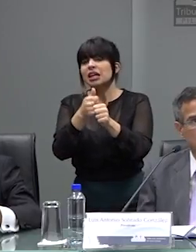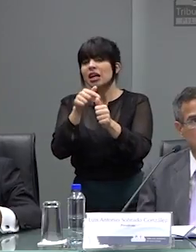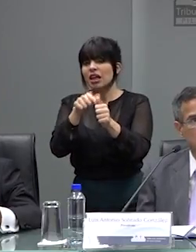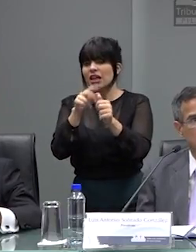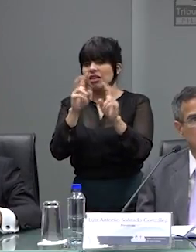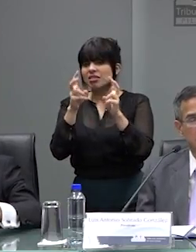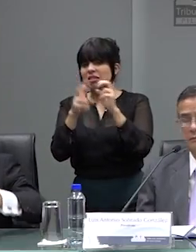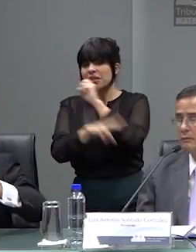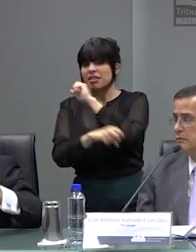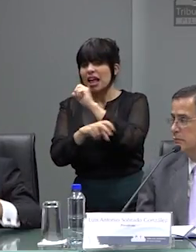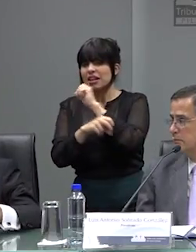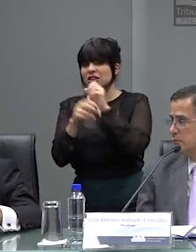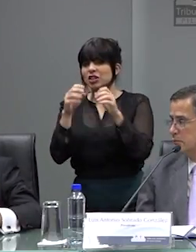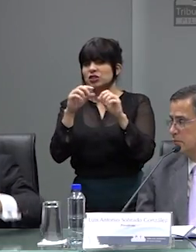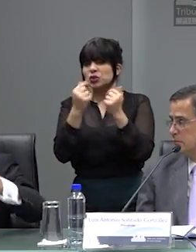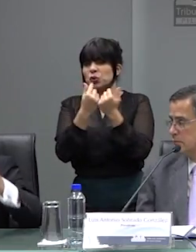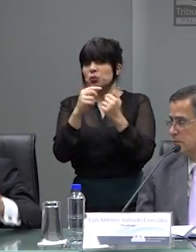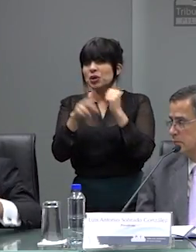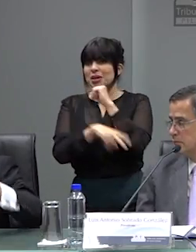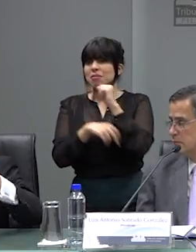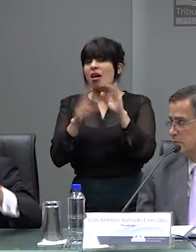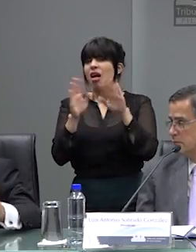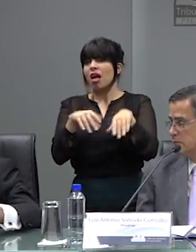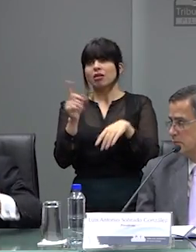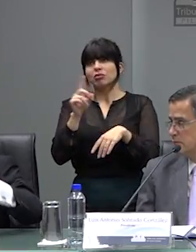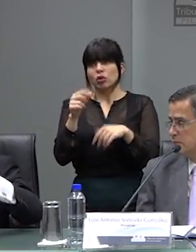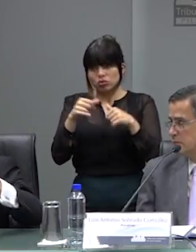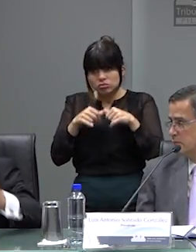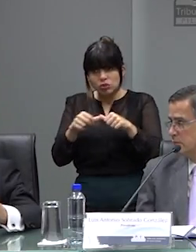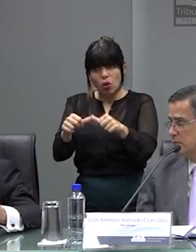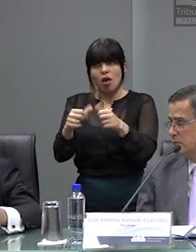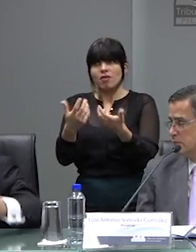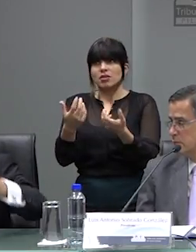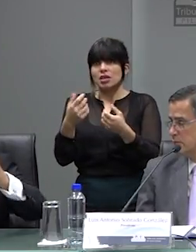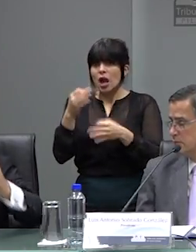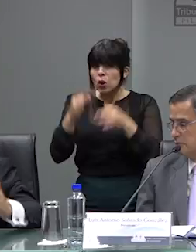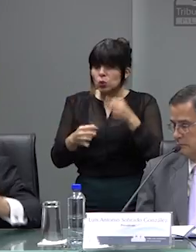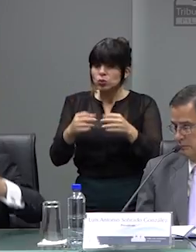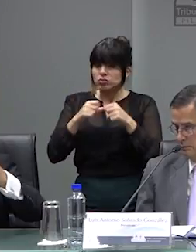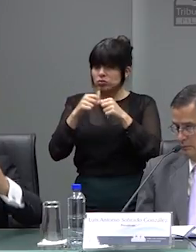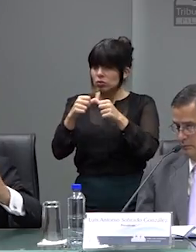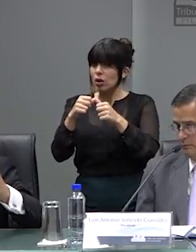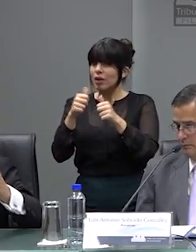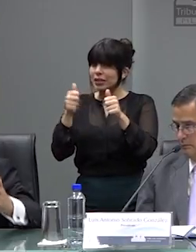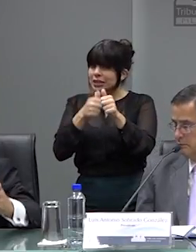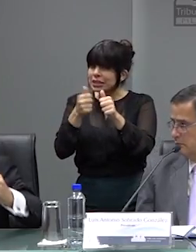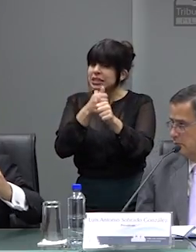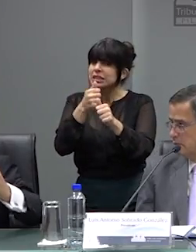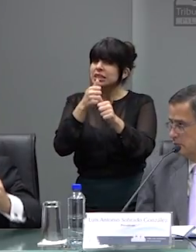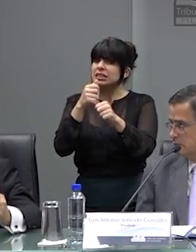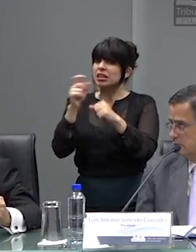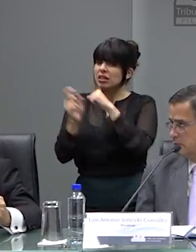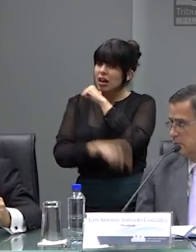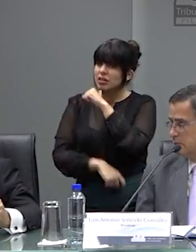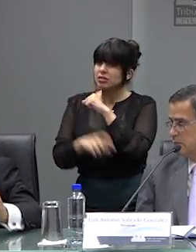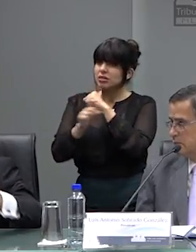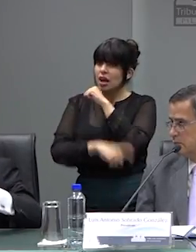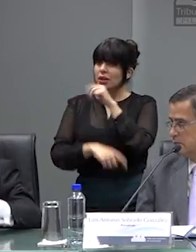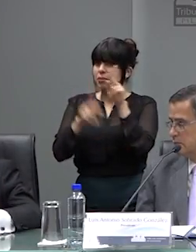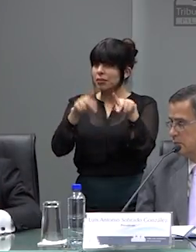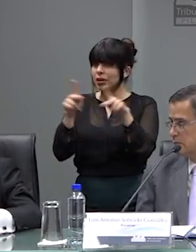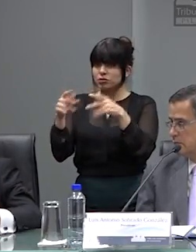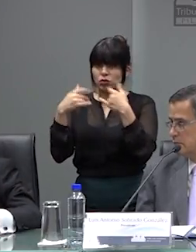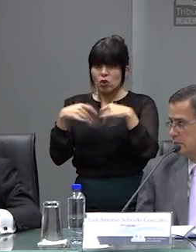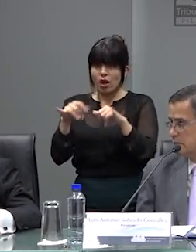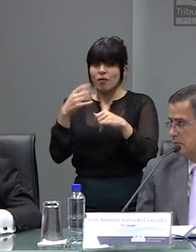de crimen organizado. Para nada, eso se siguen combatiendo, se siguen juzgando y se sigue sentenciando a las personas